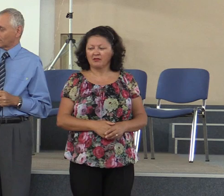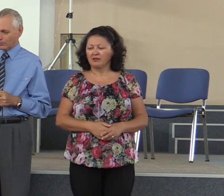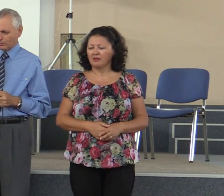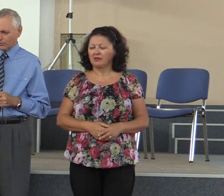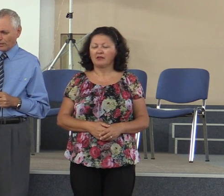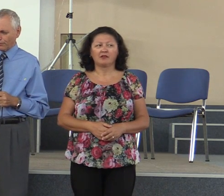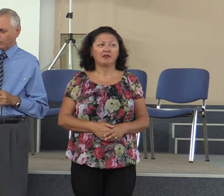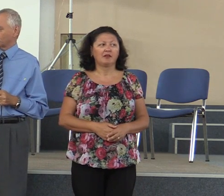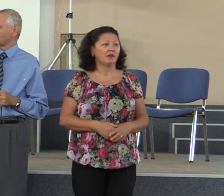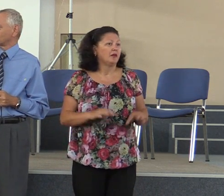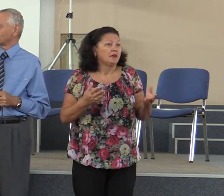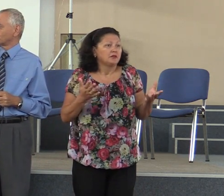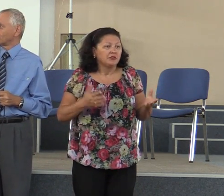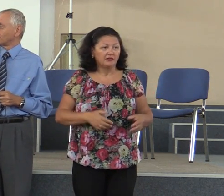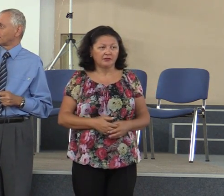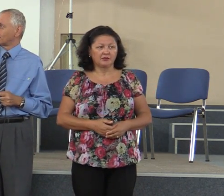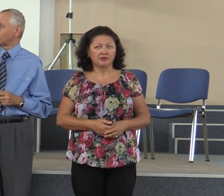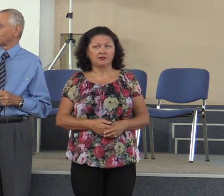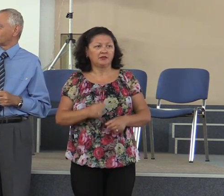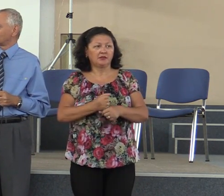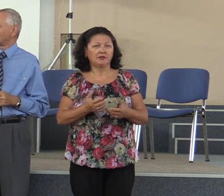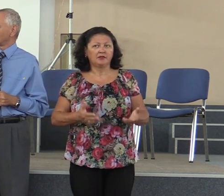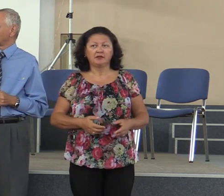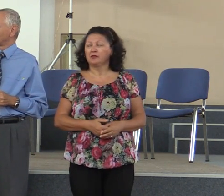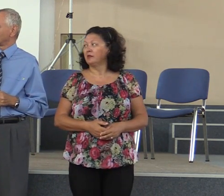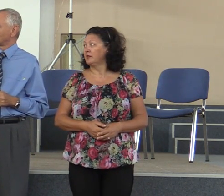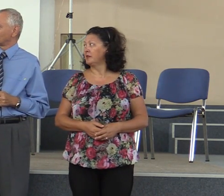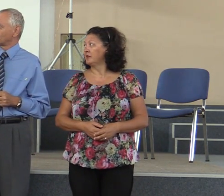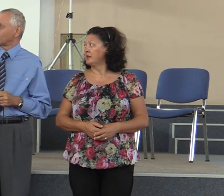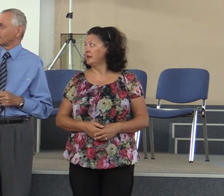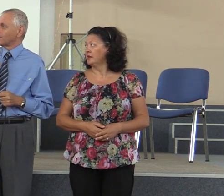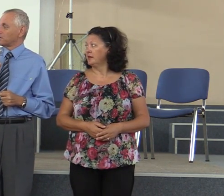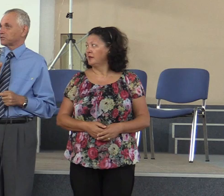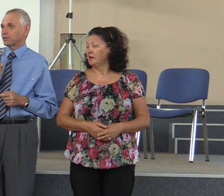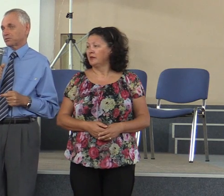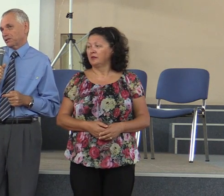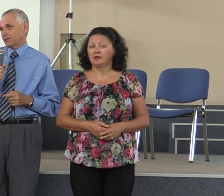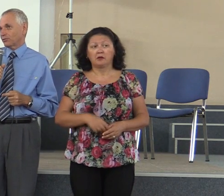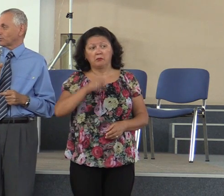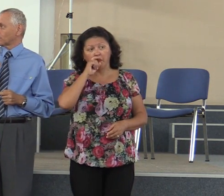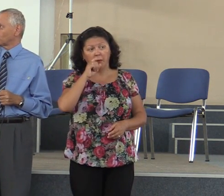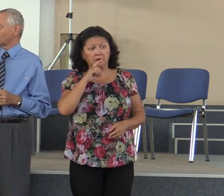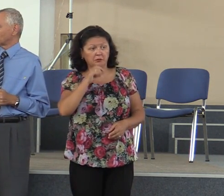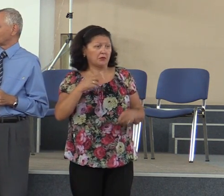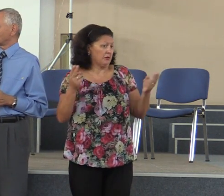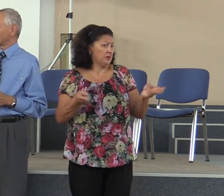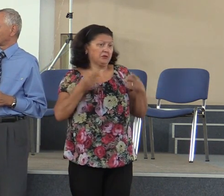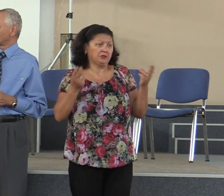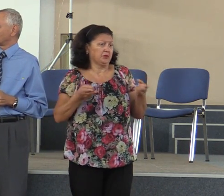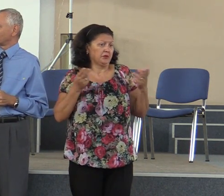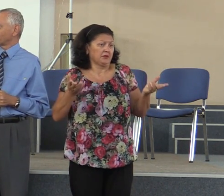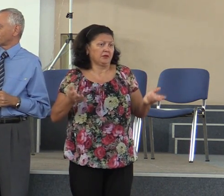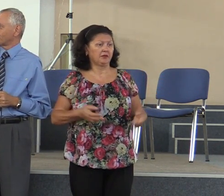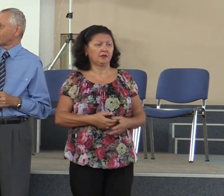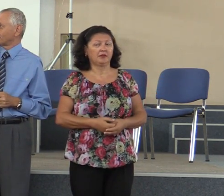happened? Ce ai făcut? And the little boy said, you know, it was no problem at all. Și băiețelul a zis, a fost foarte ușor. On